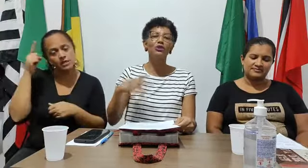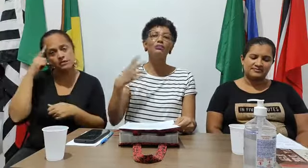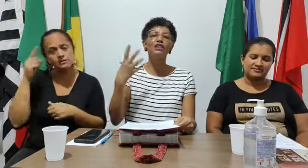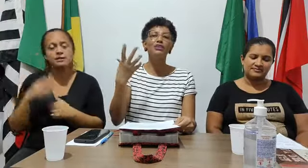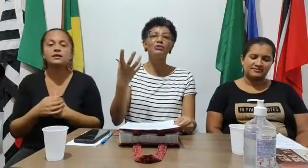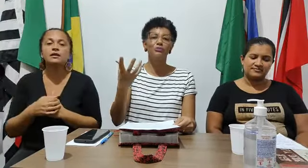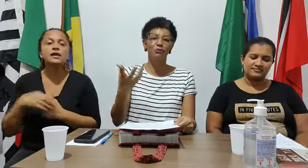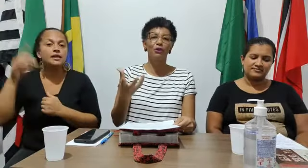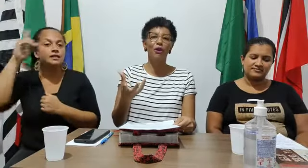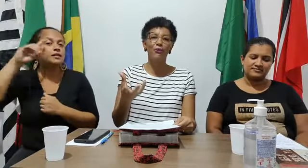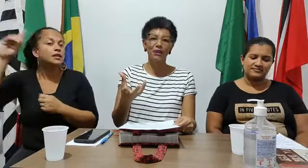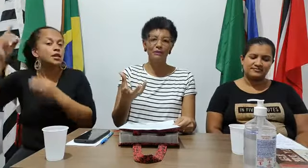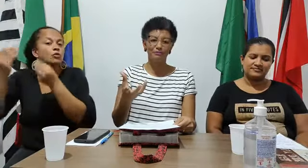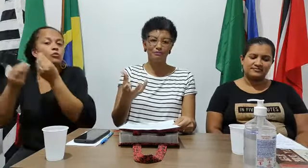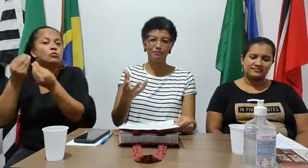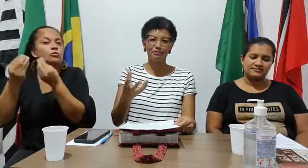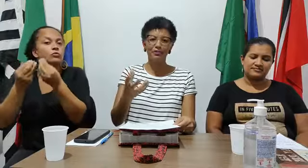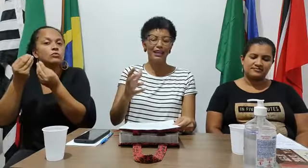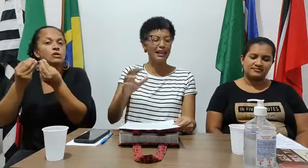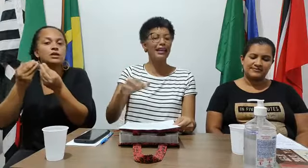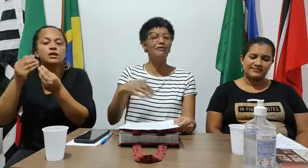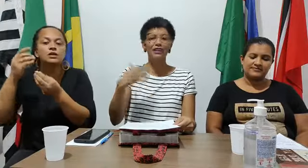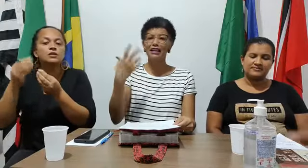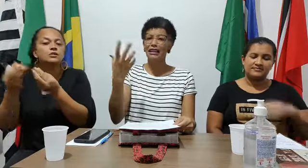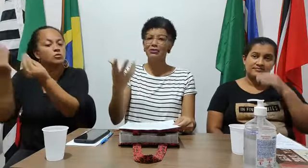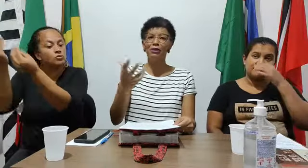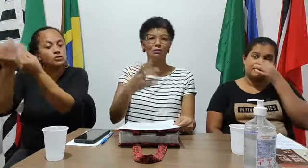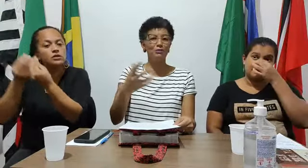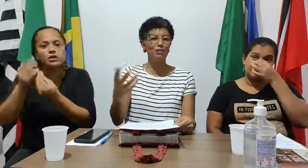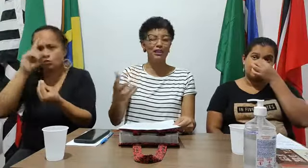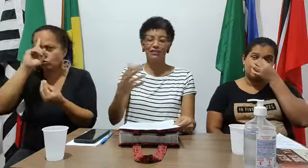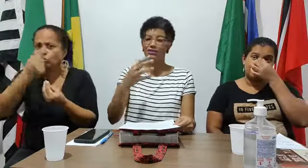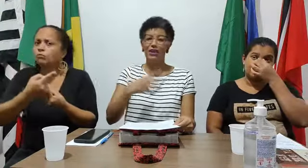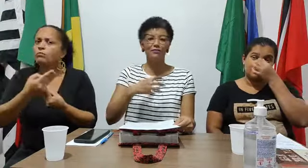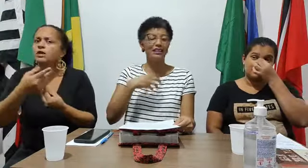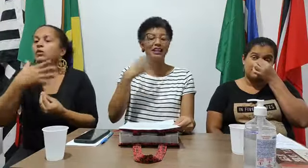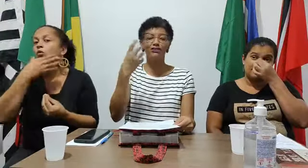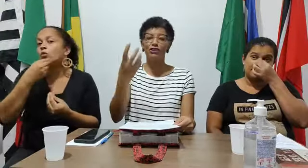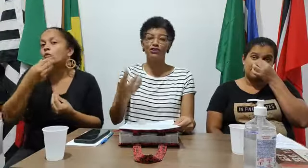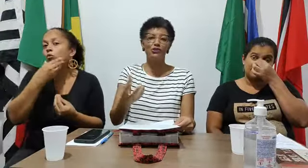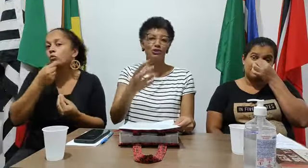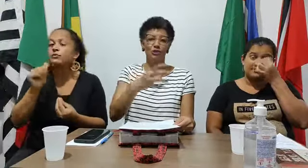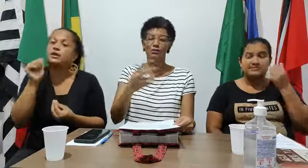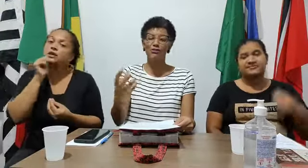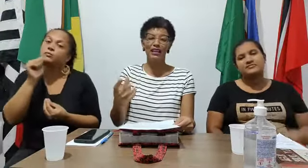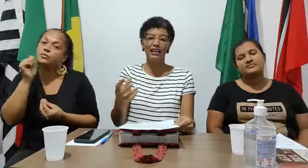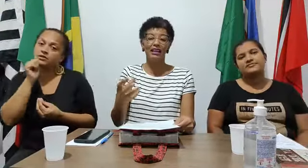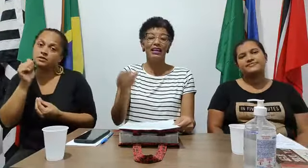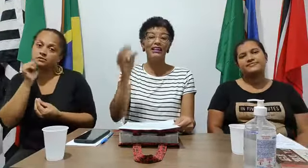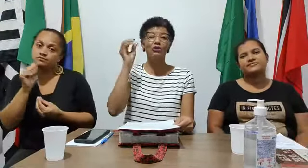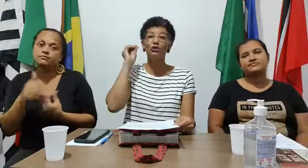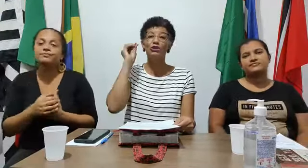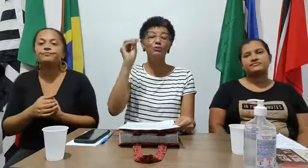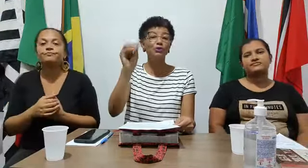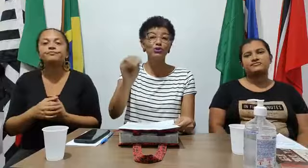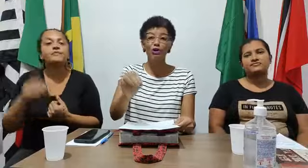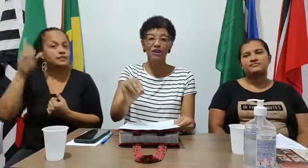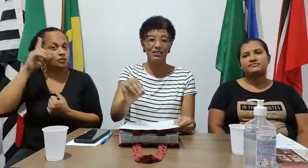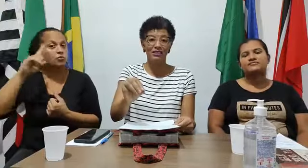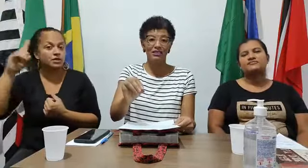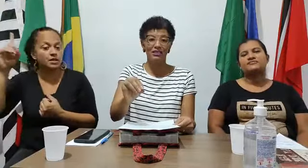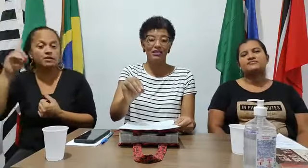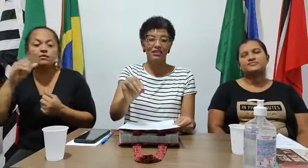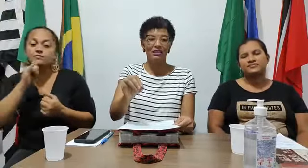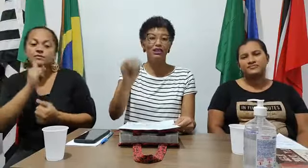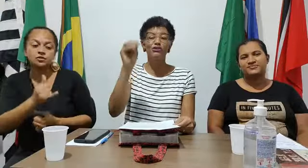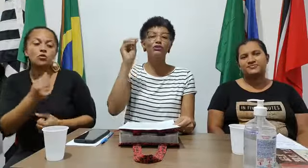deu domínio para o homem, ele havia criado homem e mulher. Já havia criado nós dois, homem e mulher. E deu domínio para os